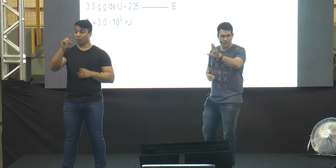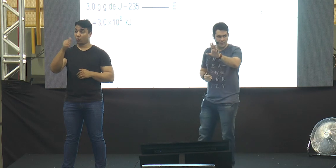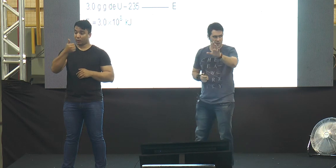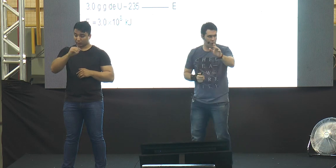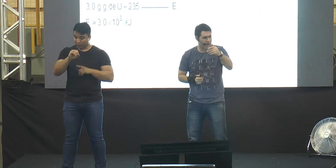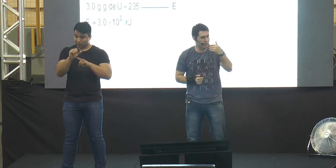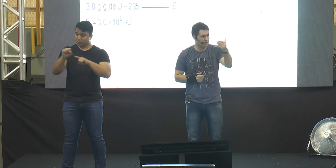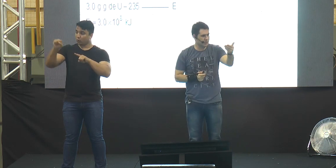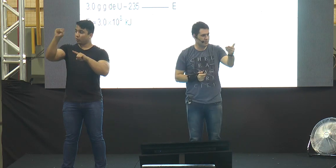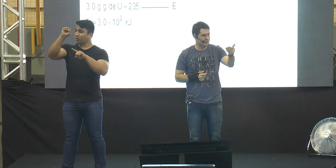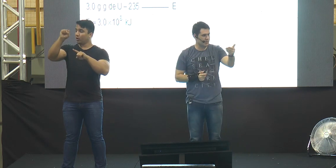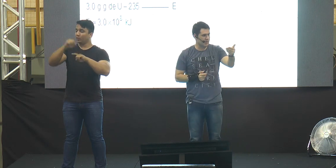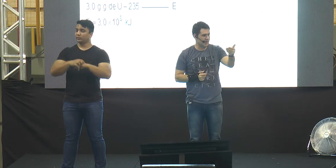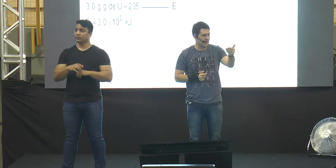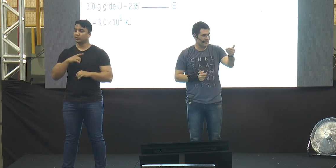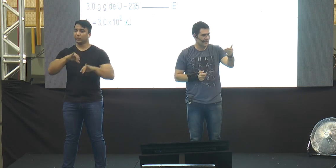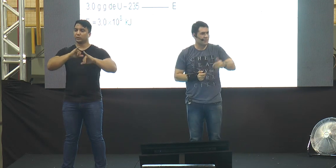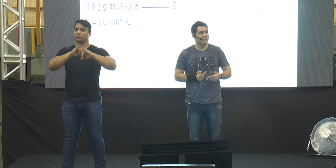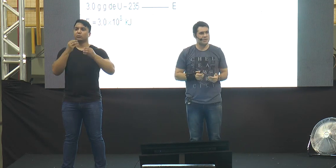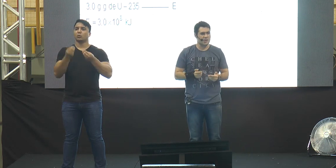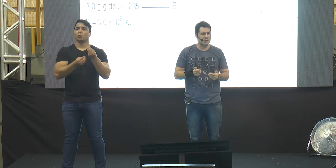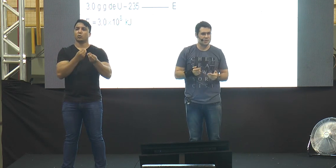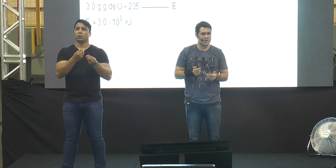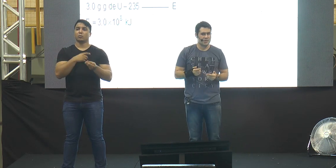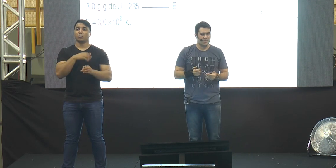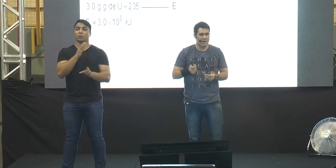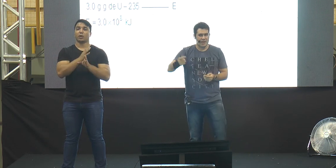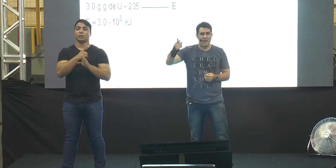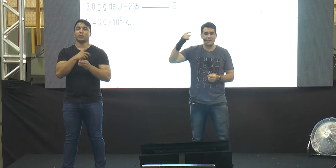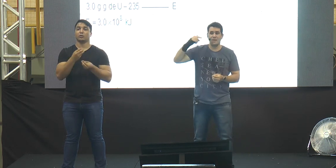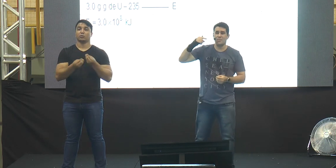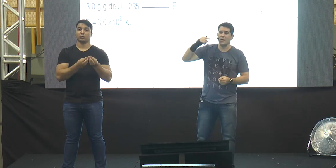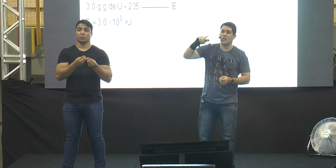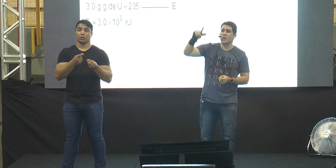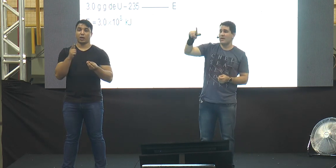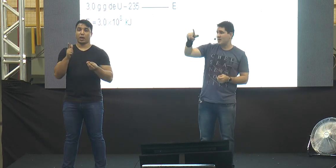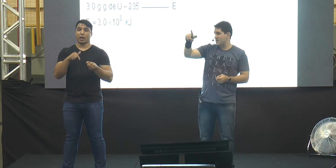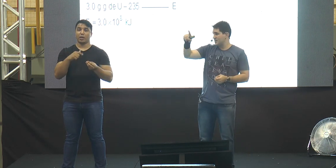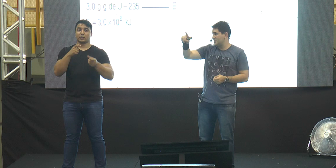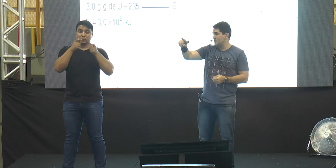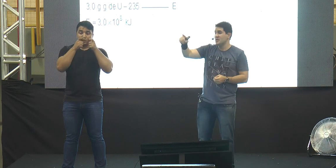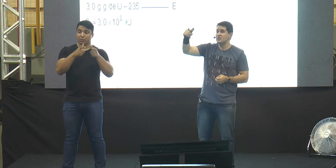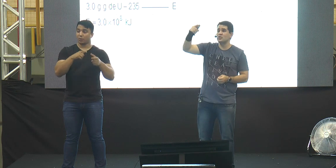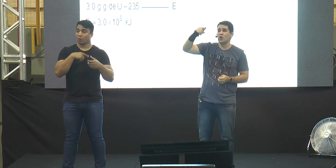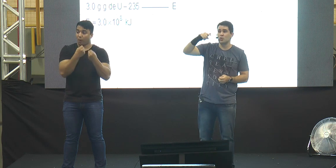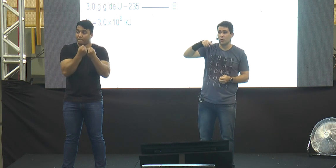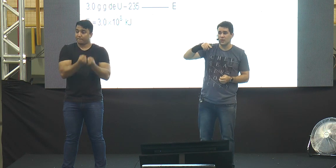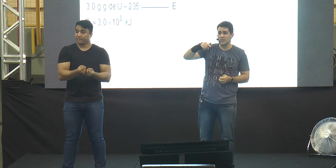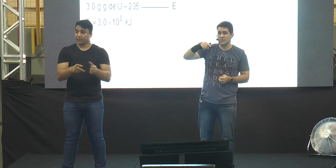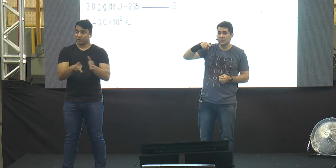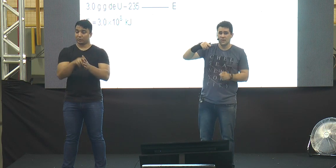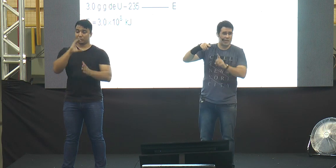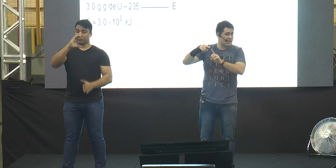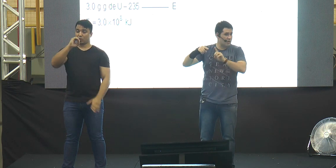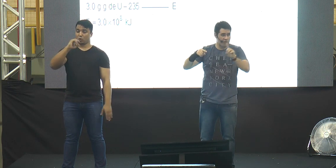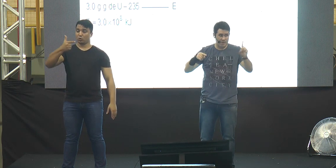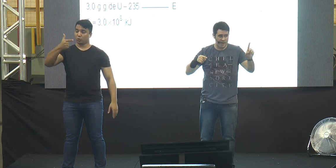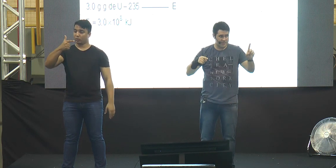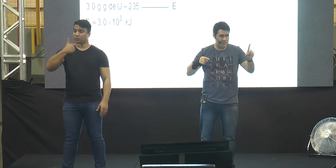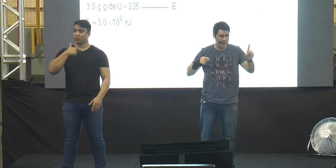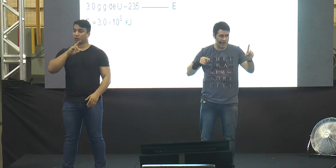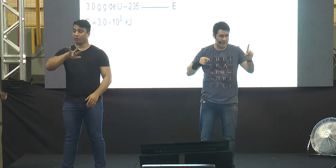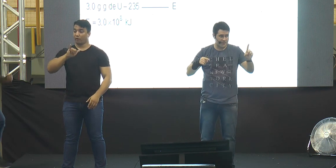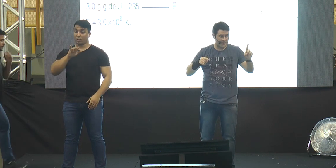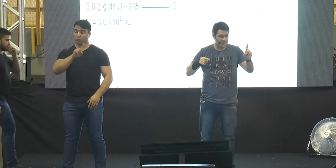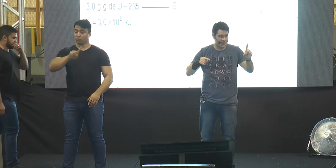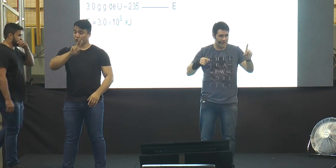Guarda. Por que eu estou pedindo para você guardar? Pelo seguinte, ele quer saber qual é a massa de CO2 que não vai mais